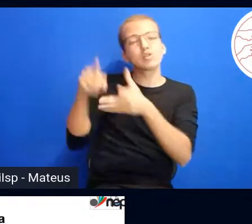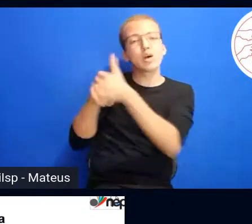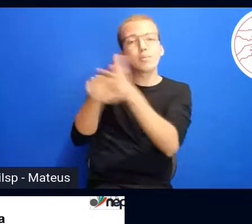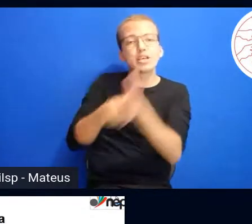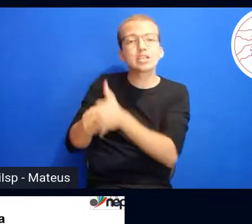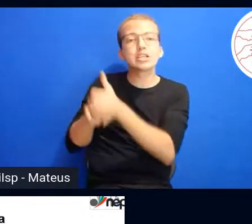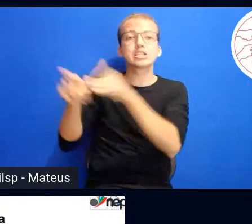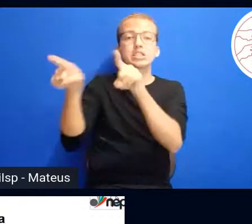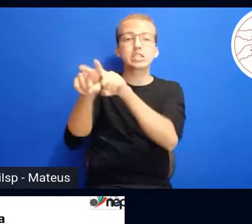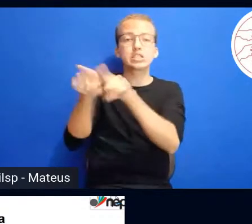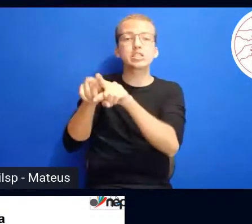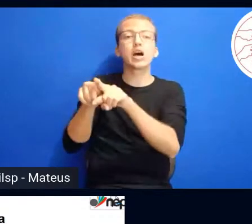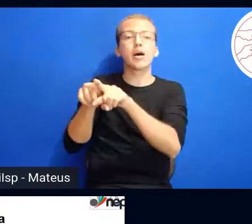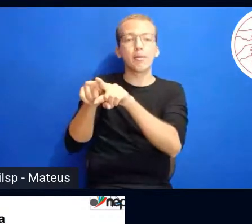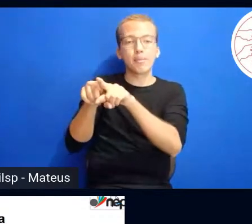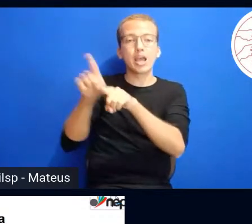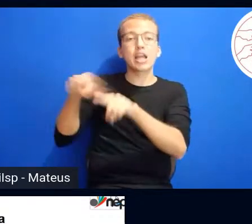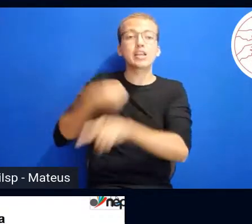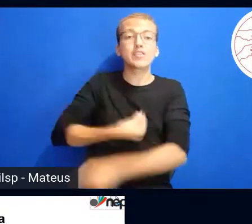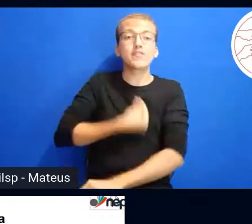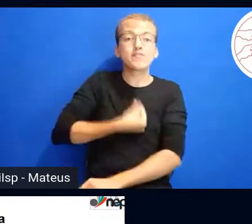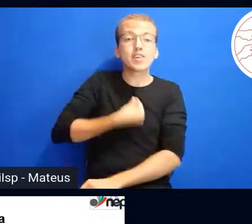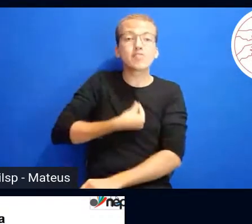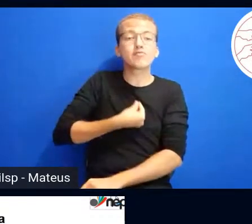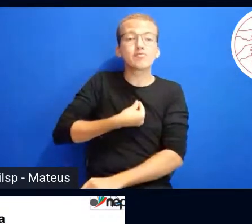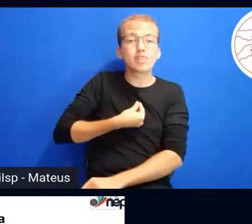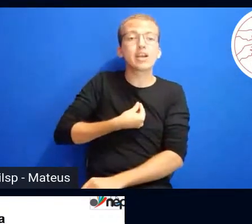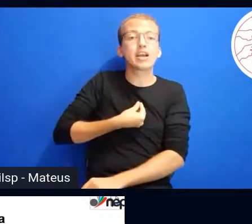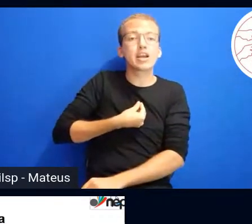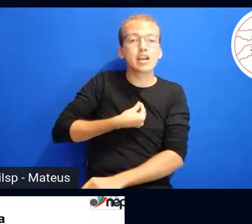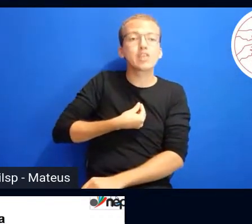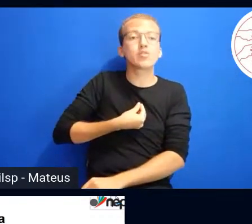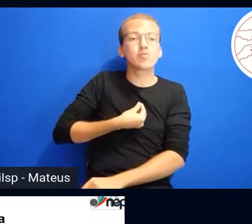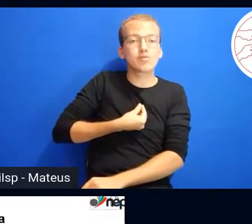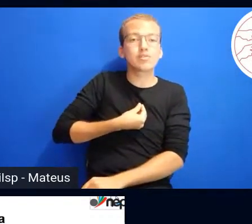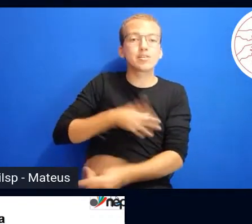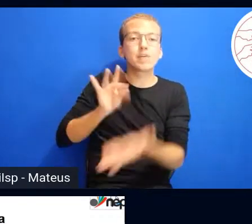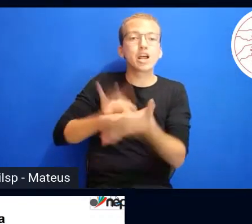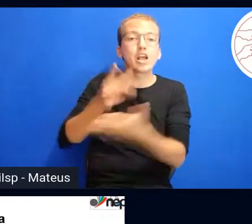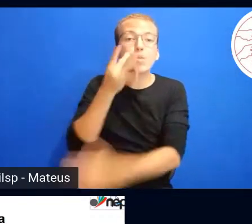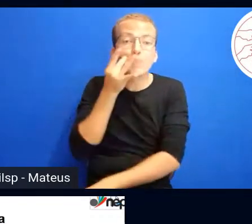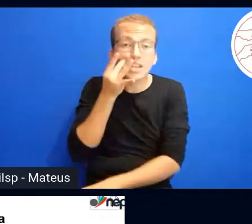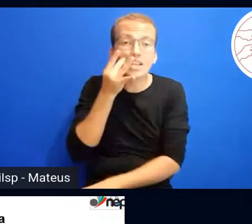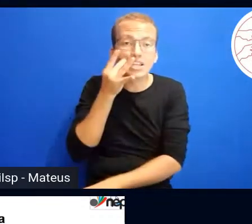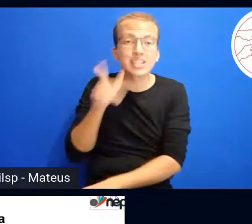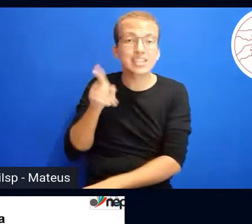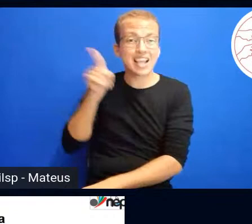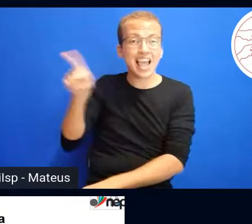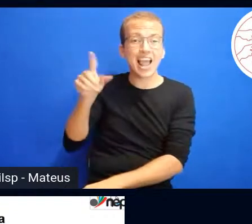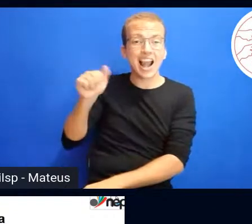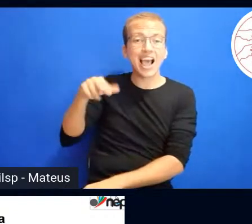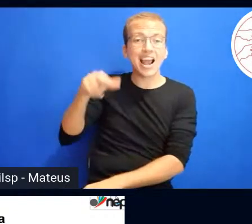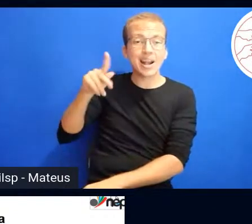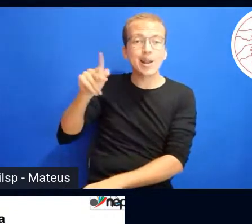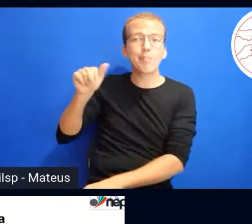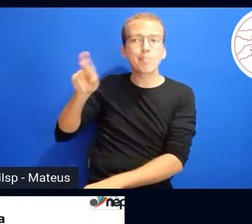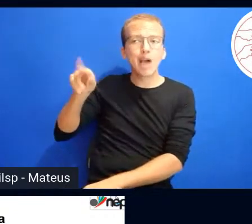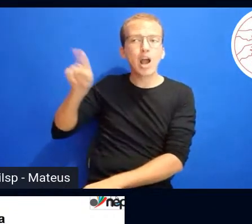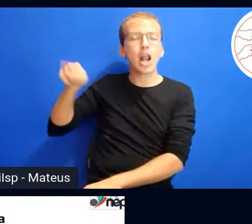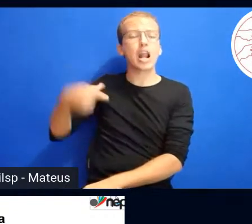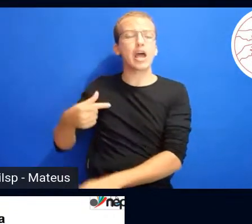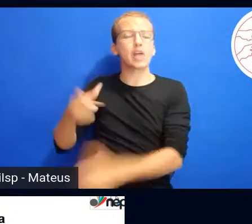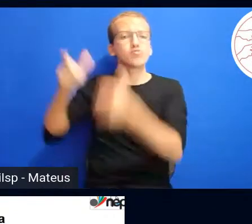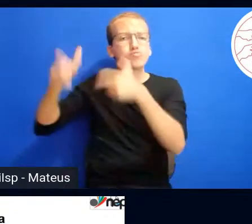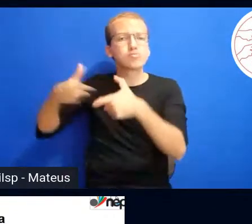vivenciada na prática pela professora Ana Paula, eh, que nunca perdeu o contato comigo ao longo desses dois anos e que,